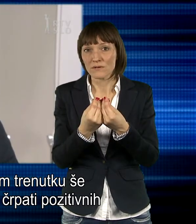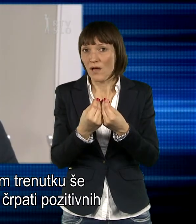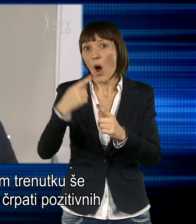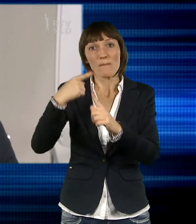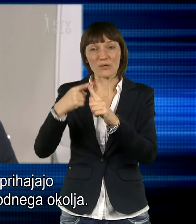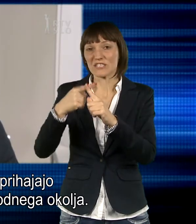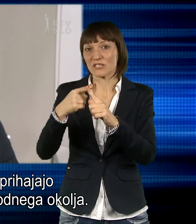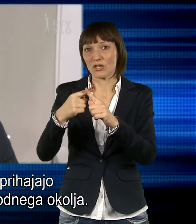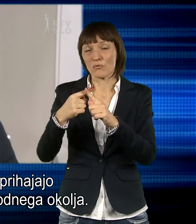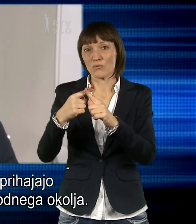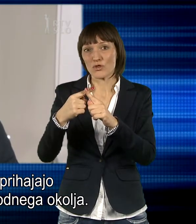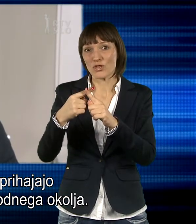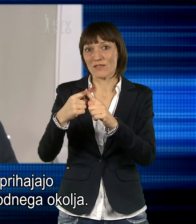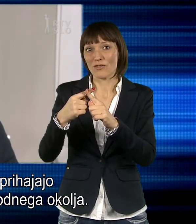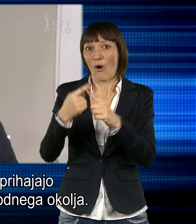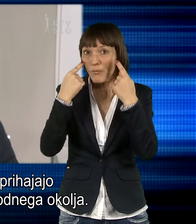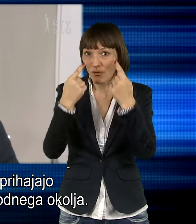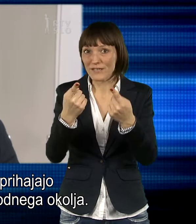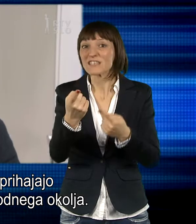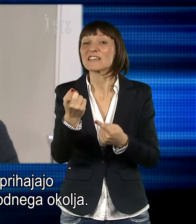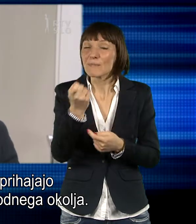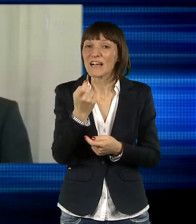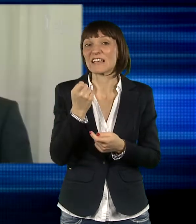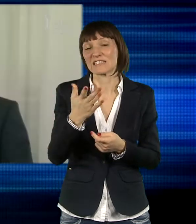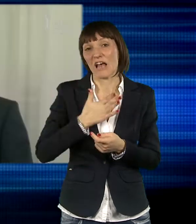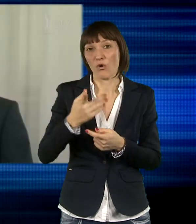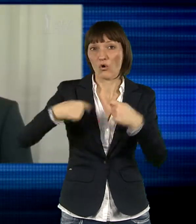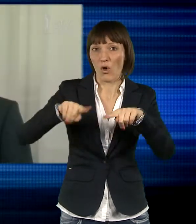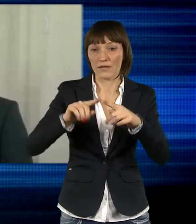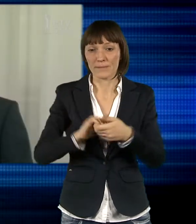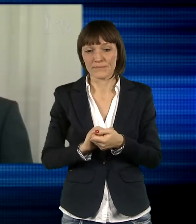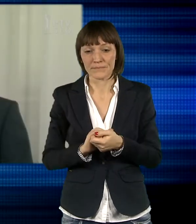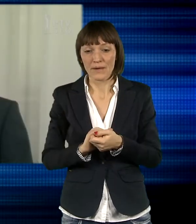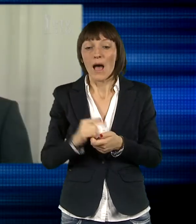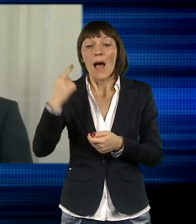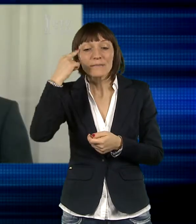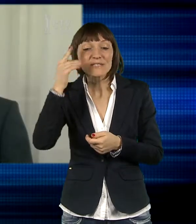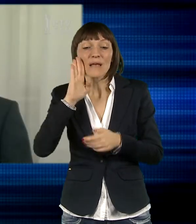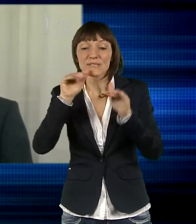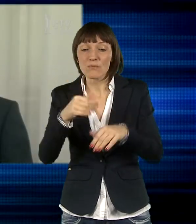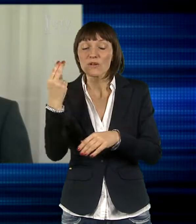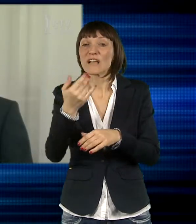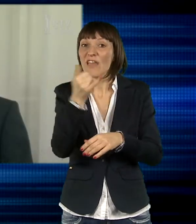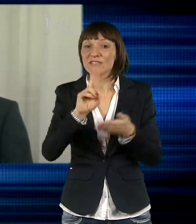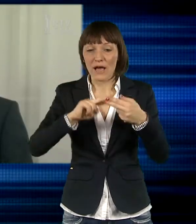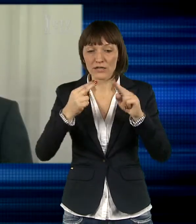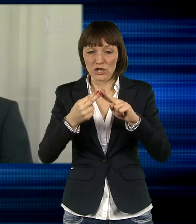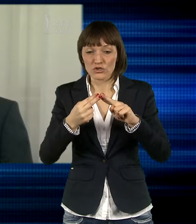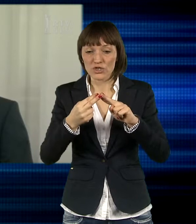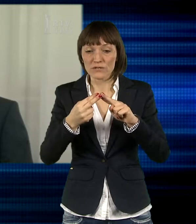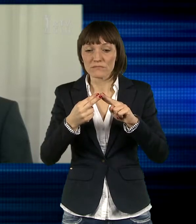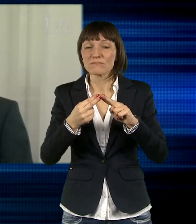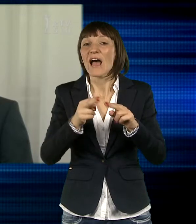črpati pozitivnih signalov, ki prihajajo k nam iz mednarodnega okolja. Ich denke, die Slowenen sollten auf jeden Fall die europäischen